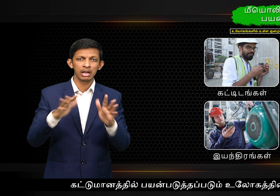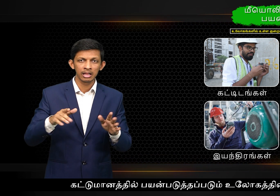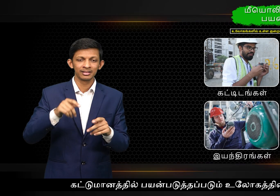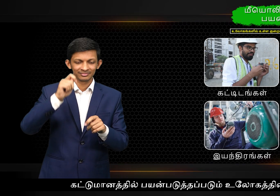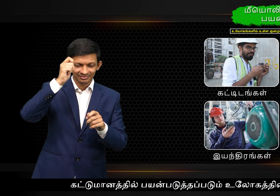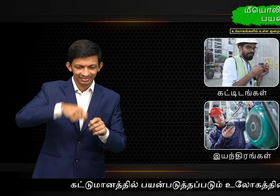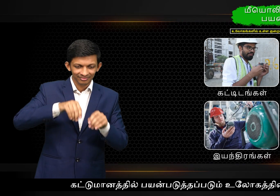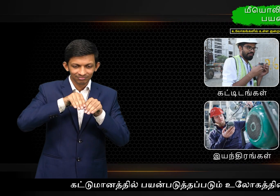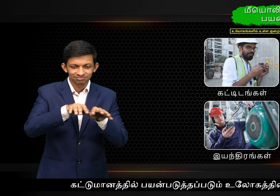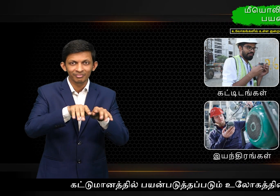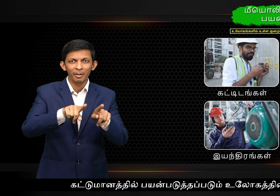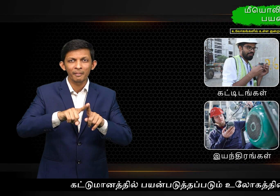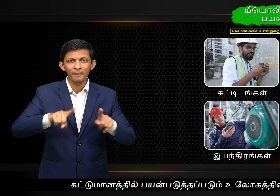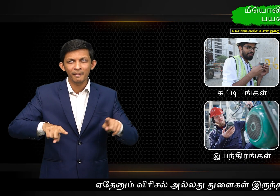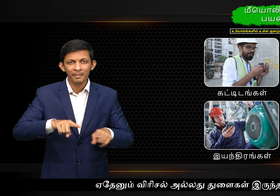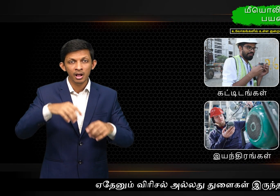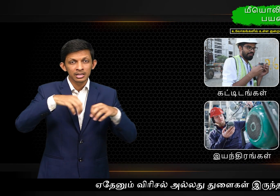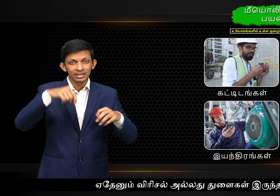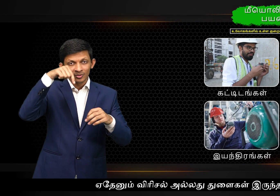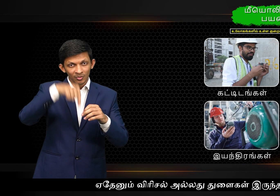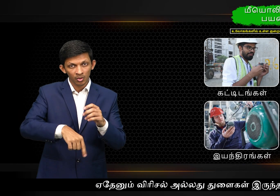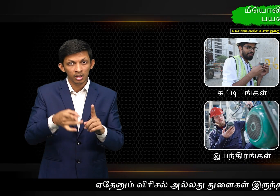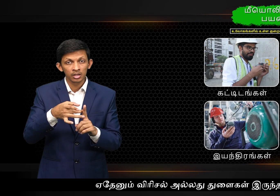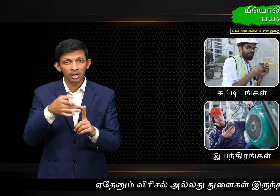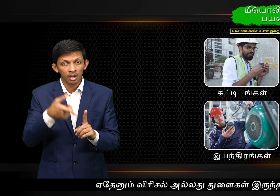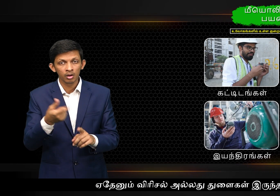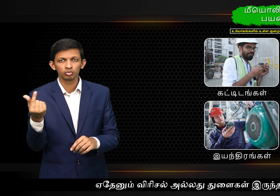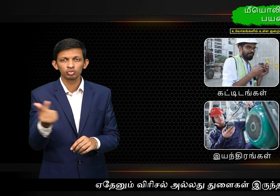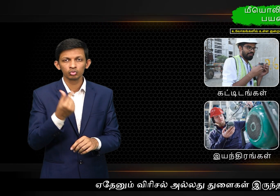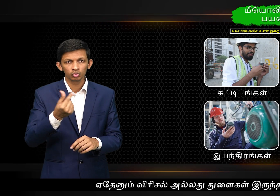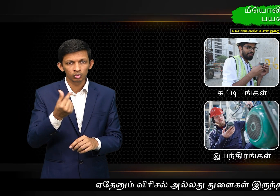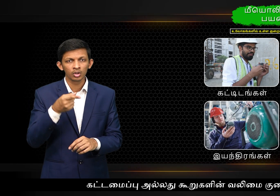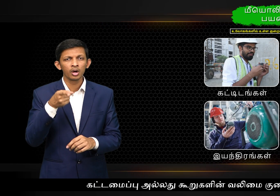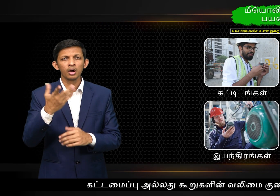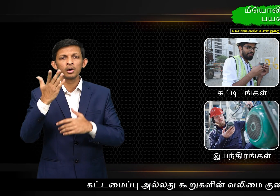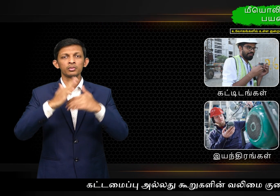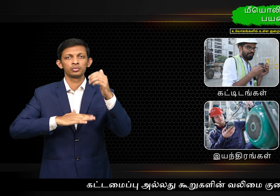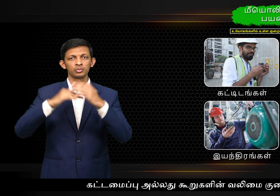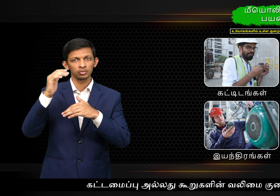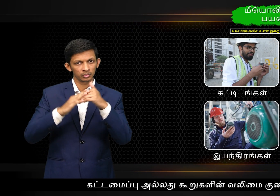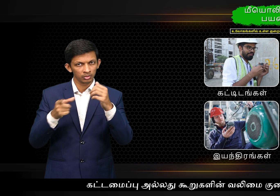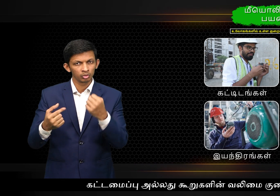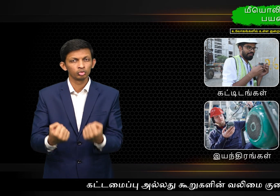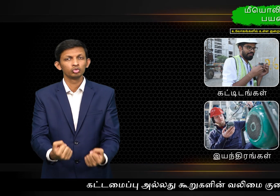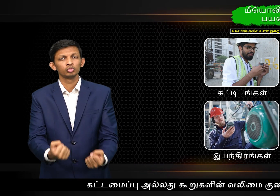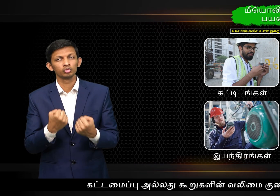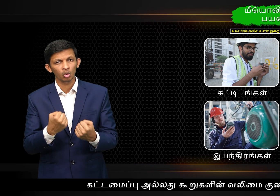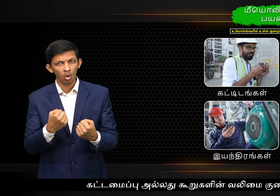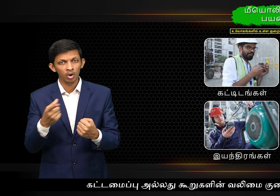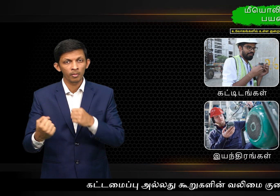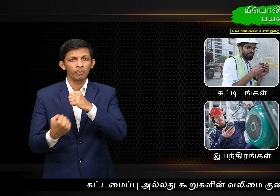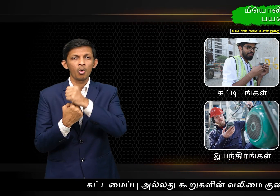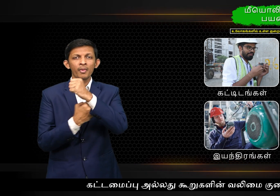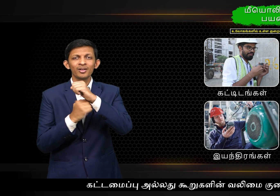கட்டுமானத்தில் பயன்படுத்தப்படும் உலோகத்தின் உள்ளே ஏதேனும் விரிசல் அல்லது துளைகள் இருந்தால் கட்டமைப்பு அல்லது கூறுகளின்